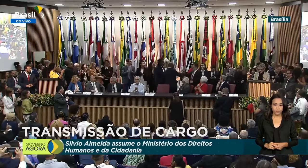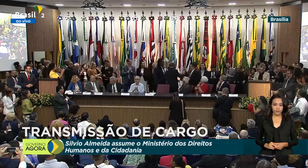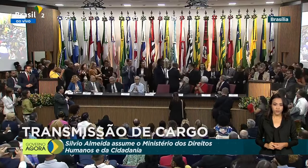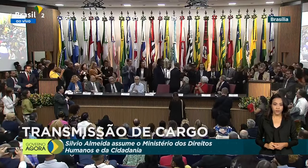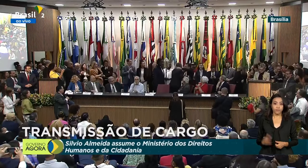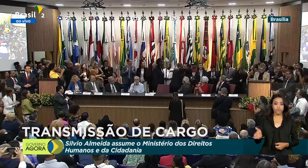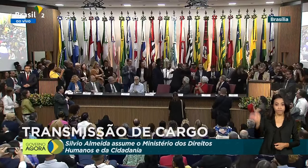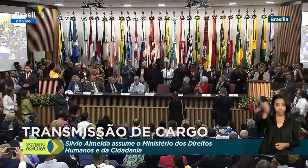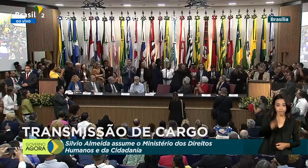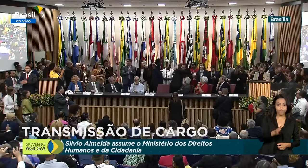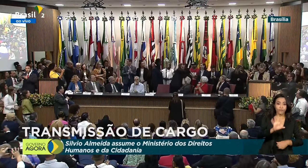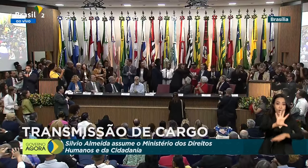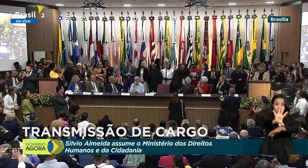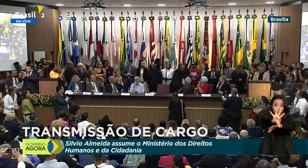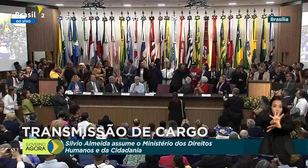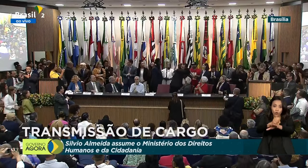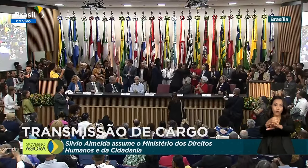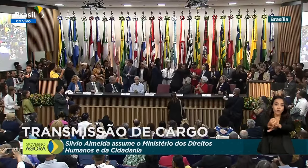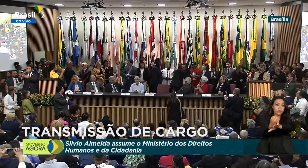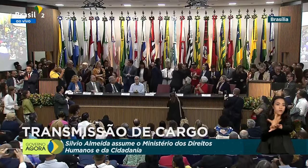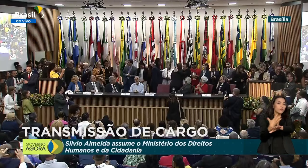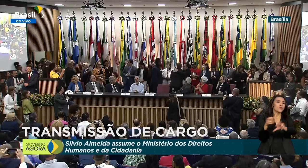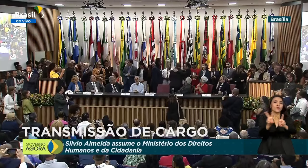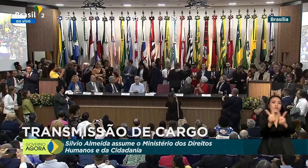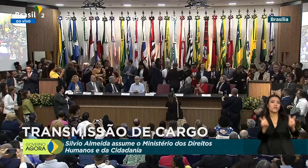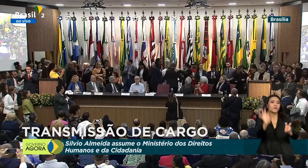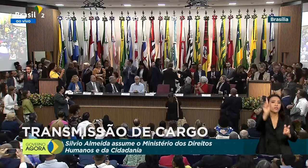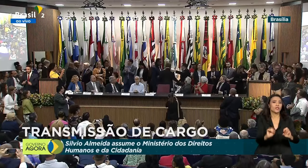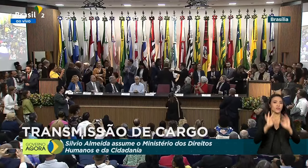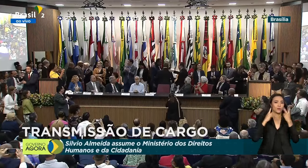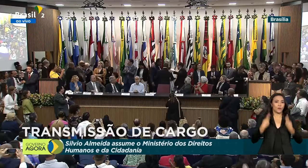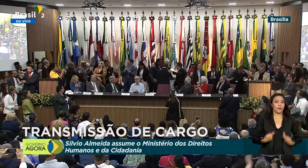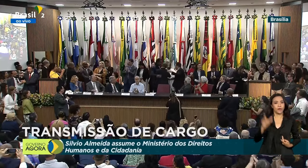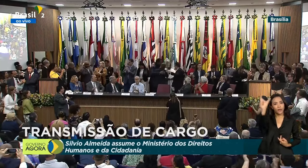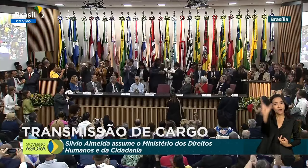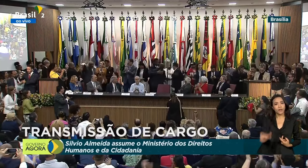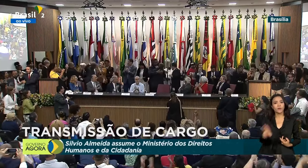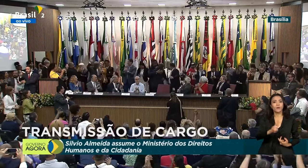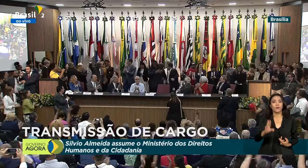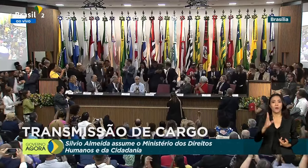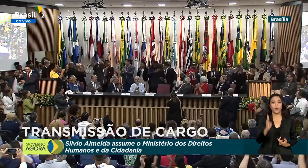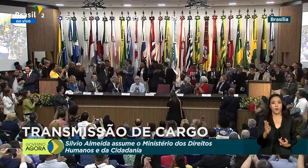o Ouvidor nacional de Direitos Humanos Bruno Renato Teixeira